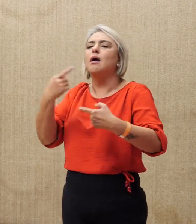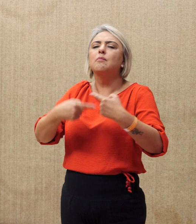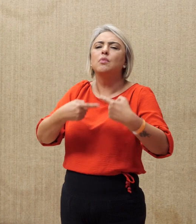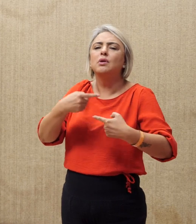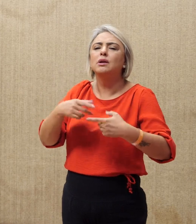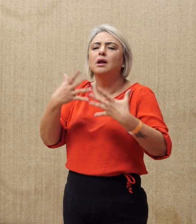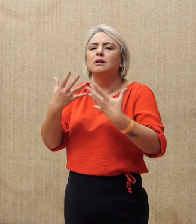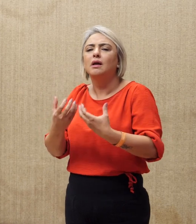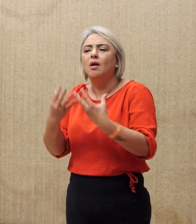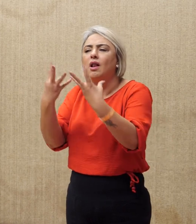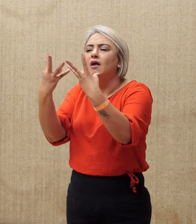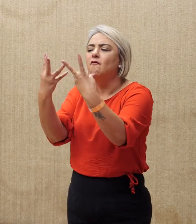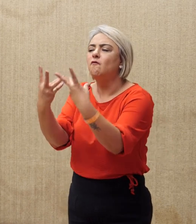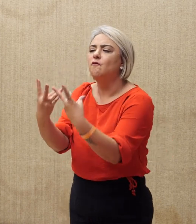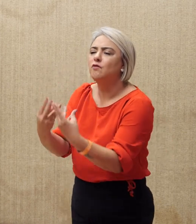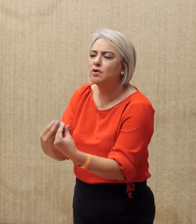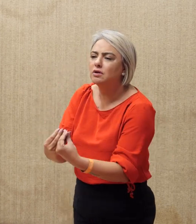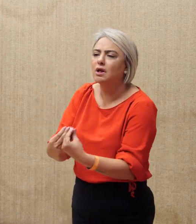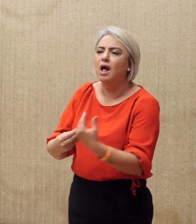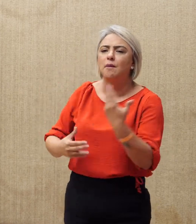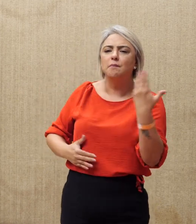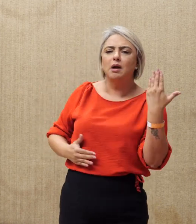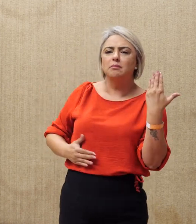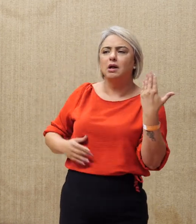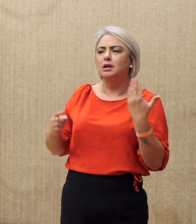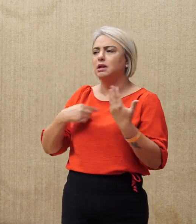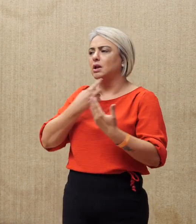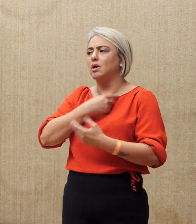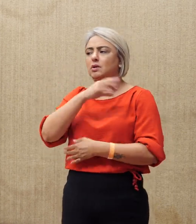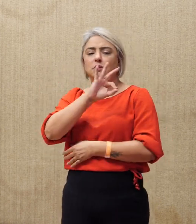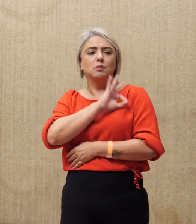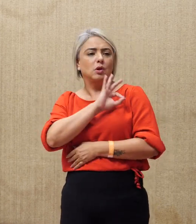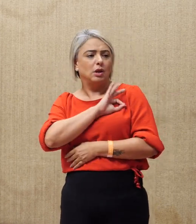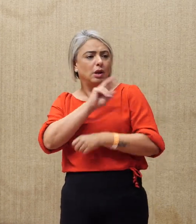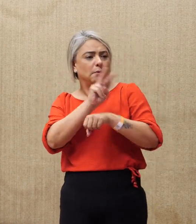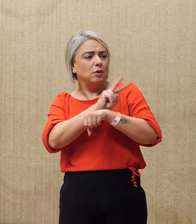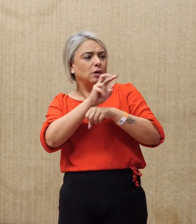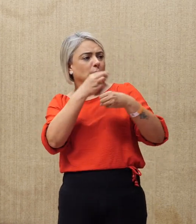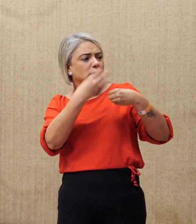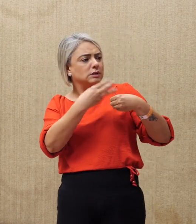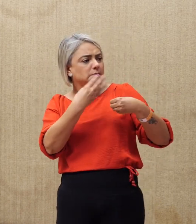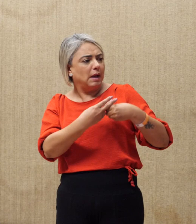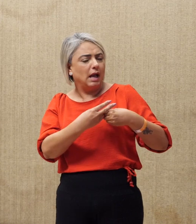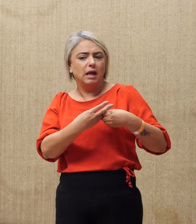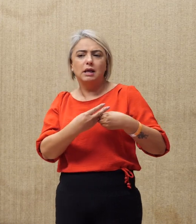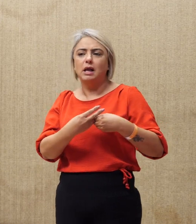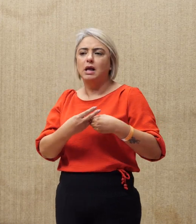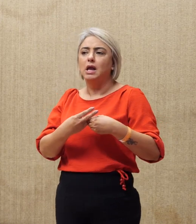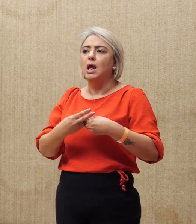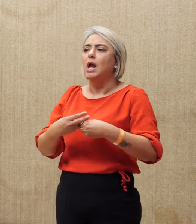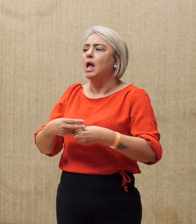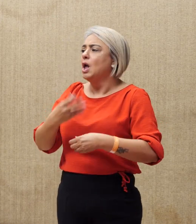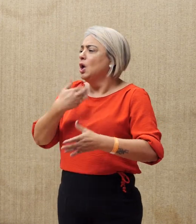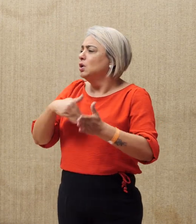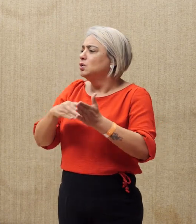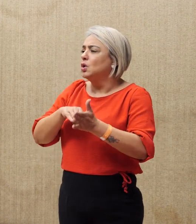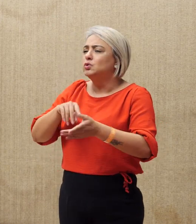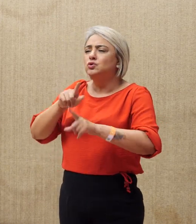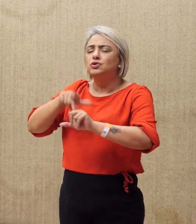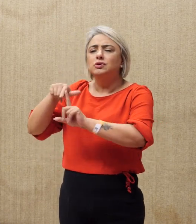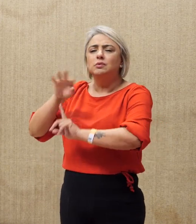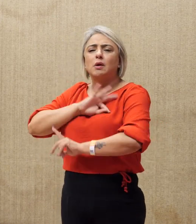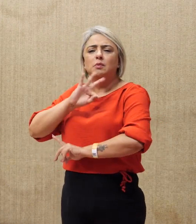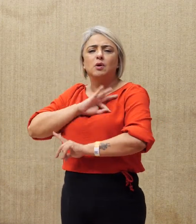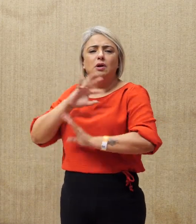políticas adotadas para filtrar esses marginais da nossa polícia, não só municipais, polícias, todas as polícias,